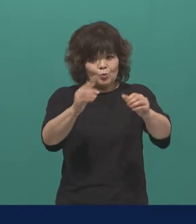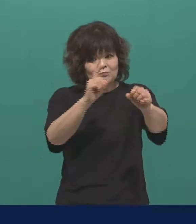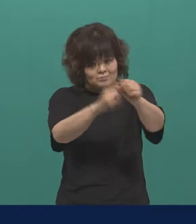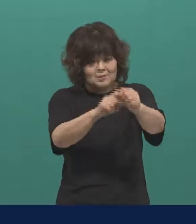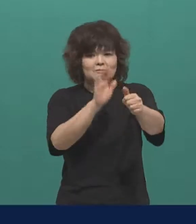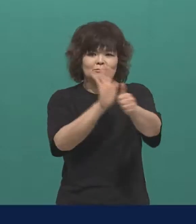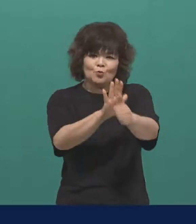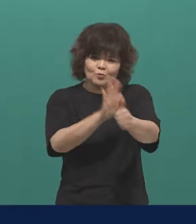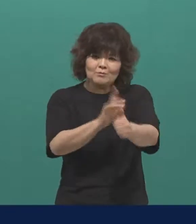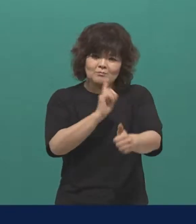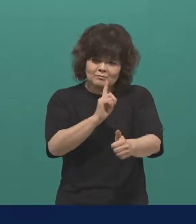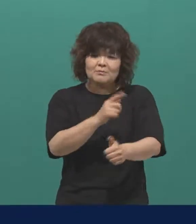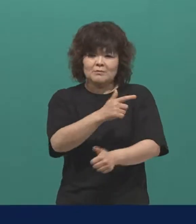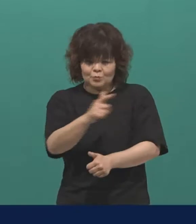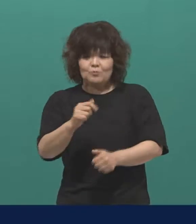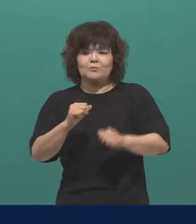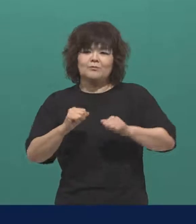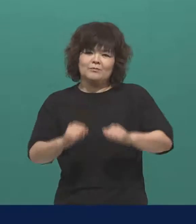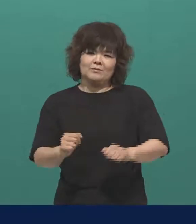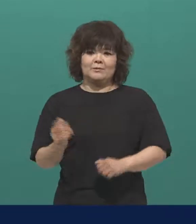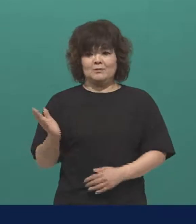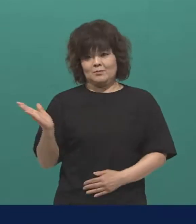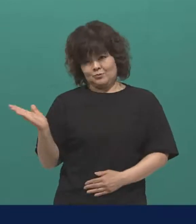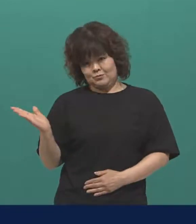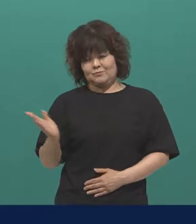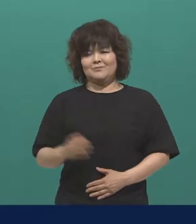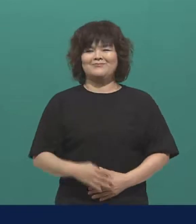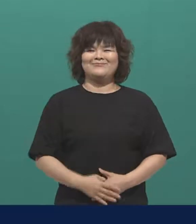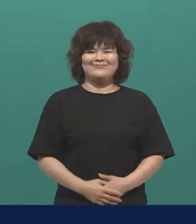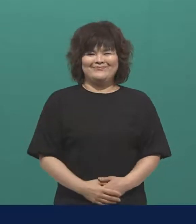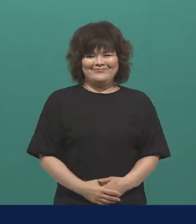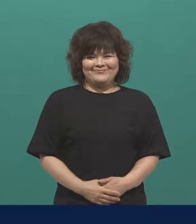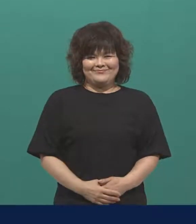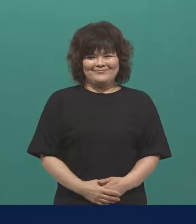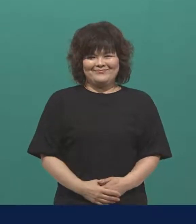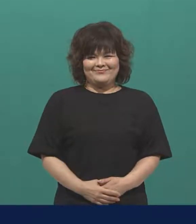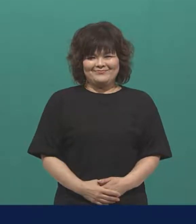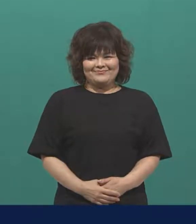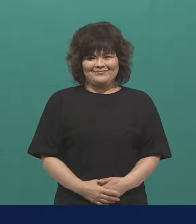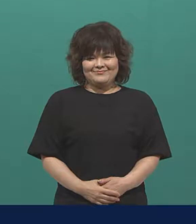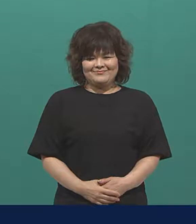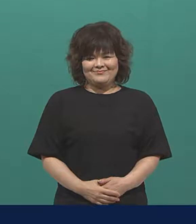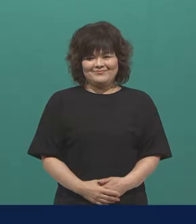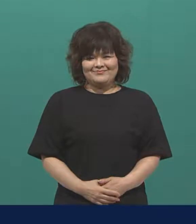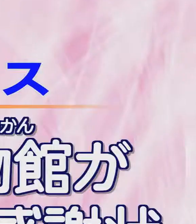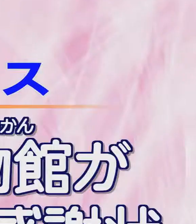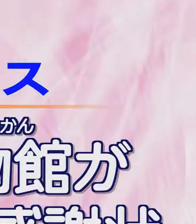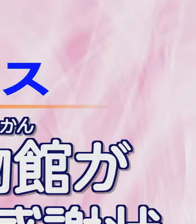で PR したり、スポーツ振興に向けた助言などを行うことになっています。